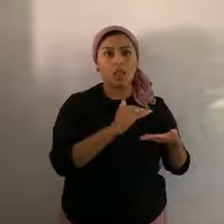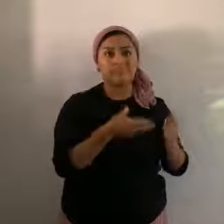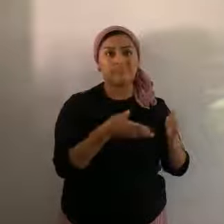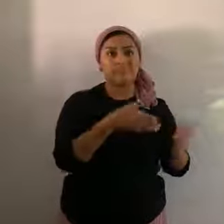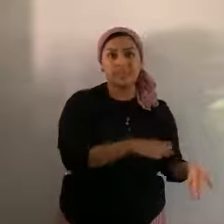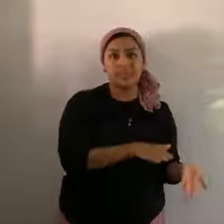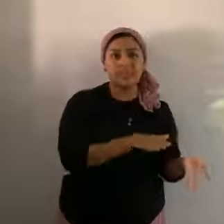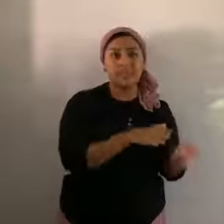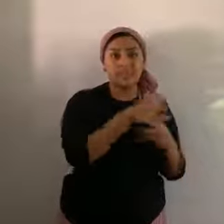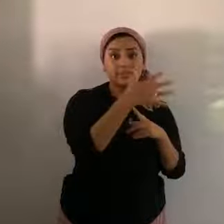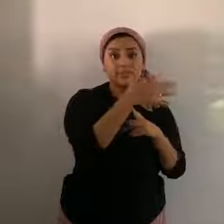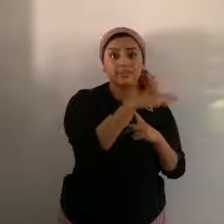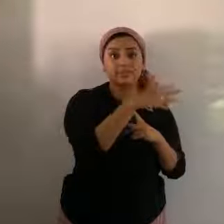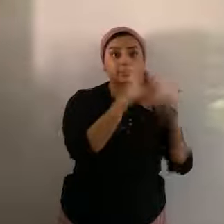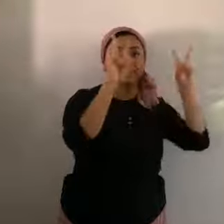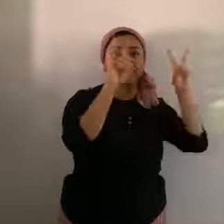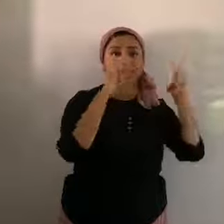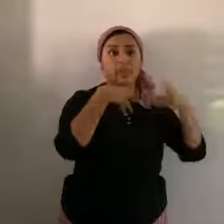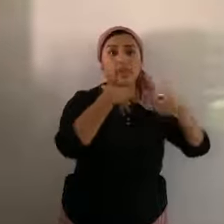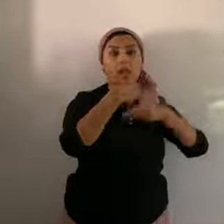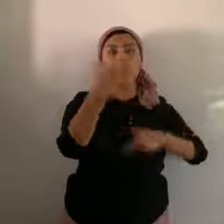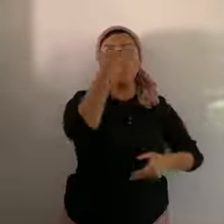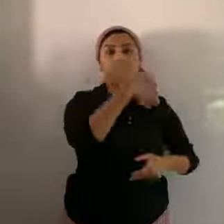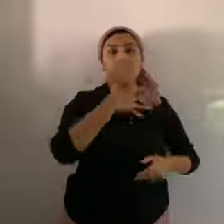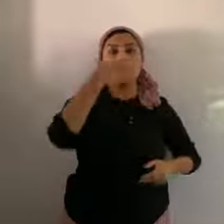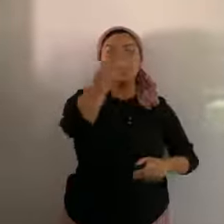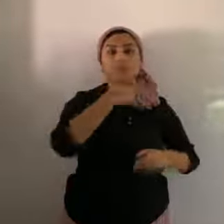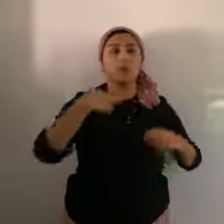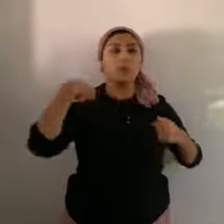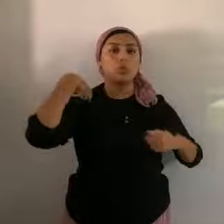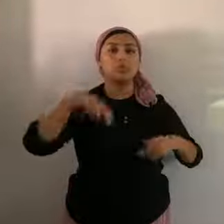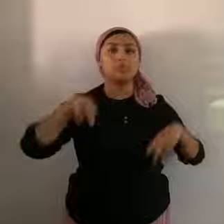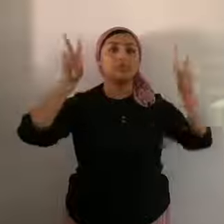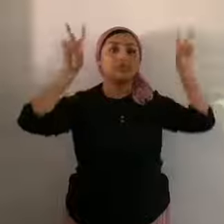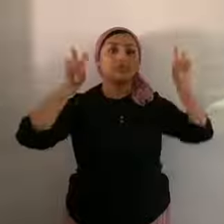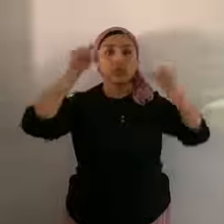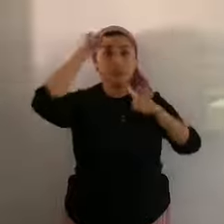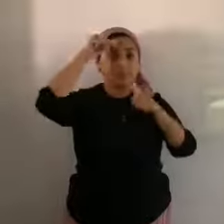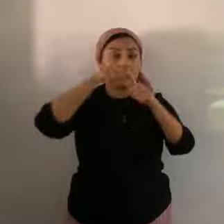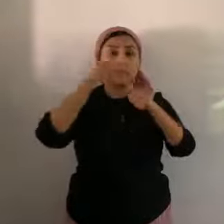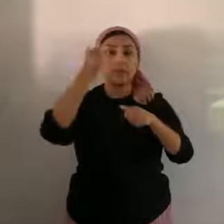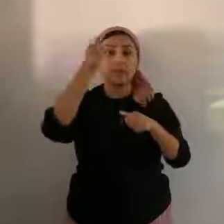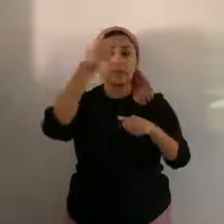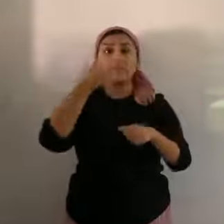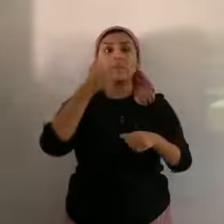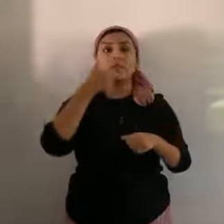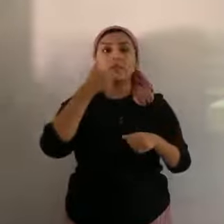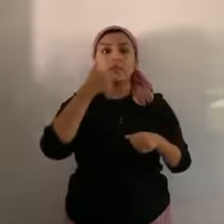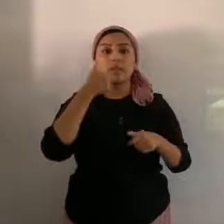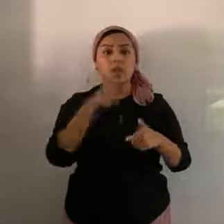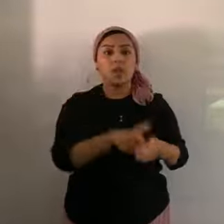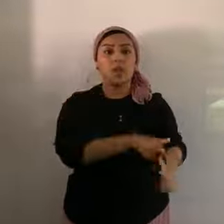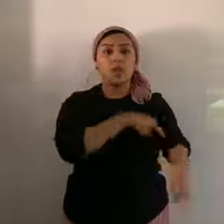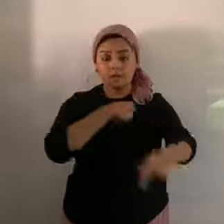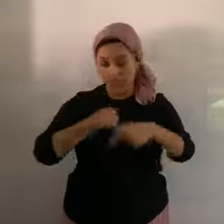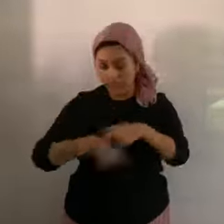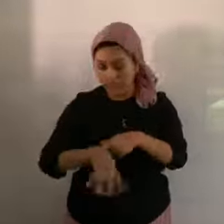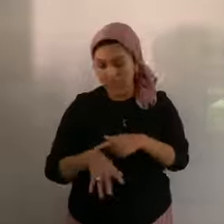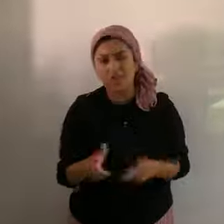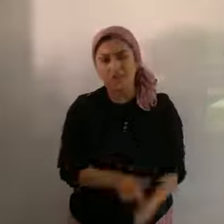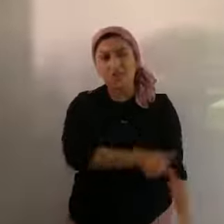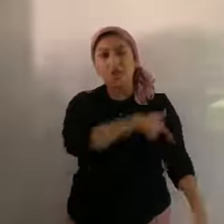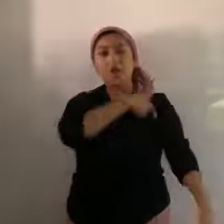un follaje, todo religioso, muy pomposo. ¿Recuerdan cuando Yahshua HaMashiach dice que se hacen largas las filacterias, les gusta estar